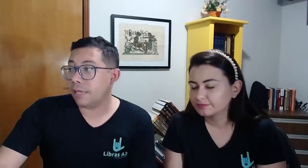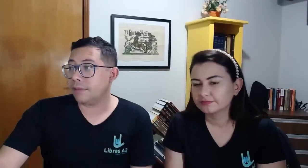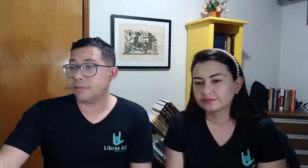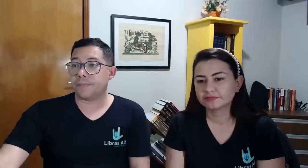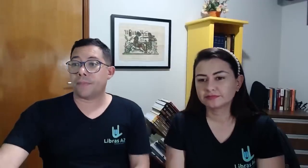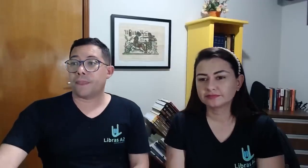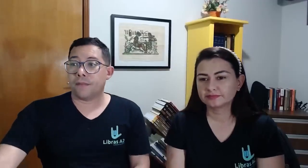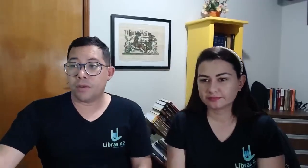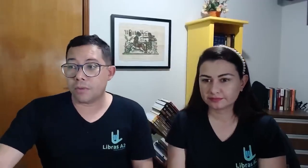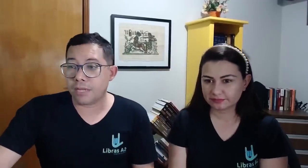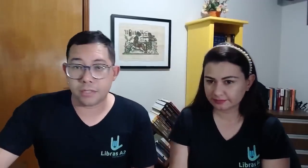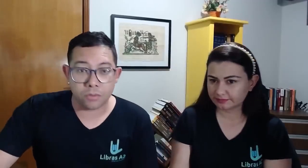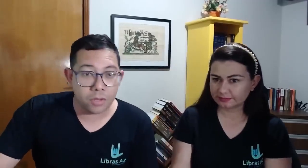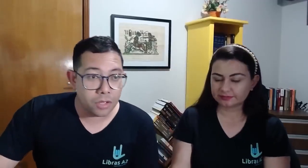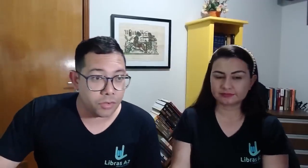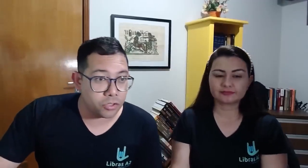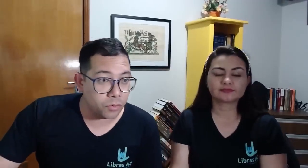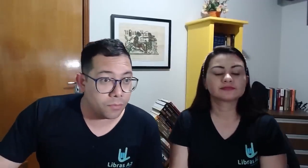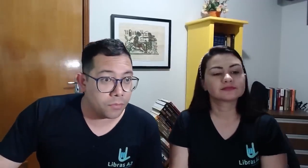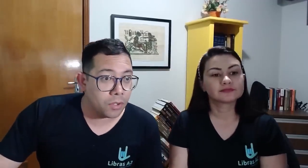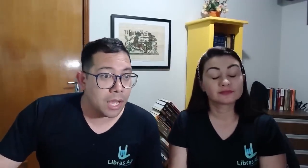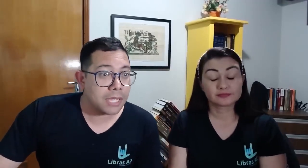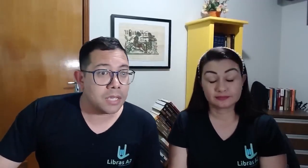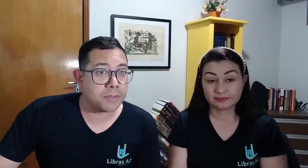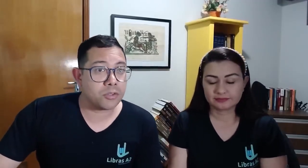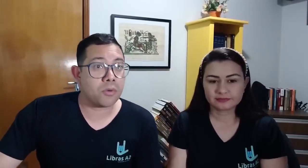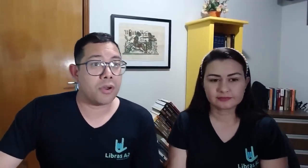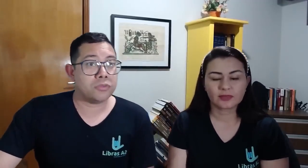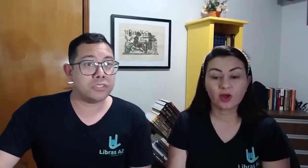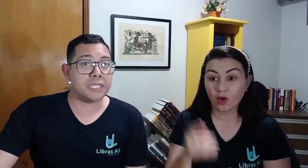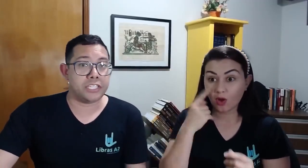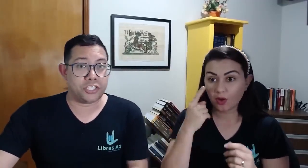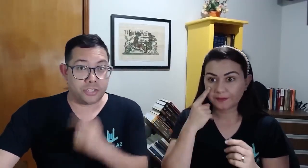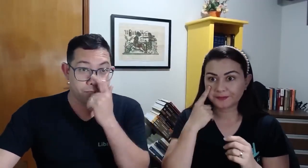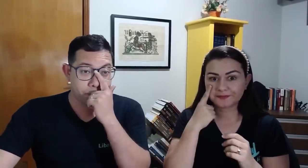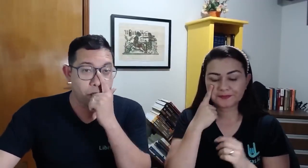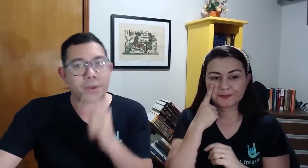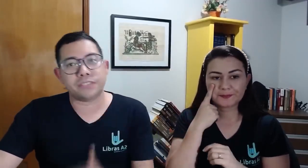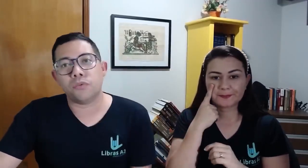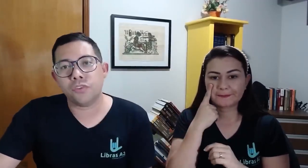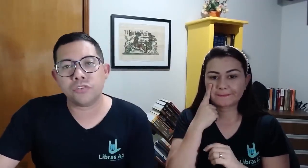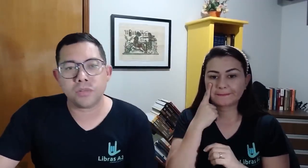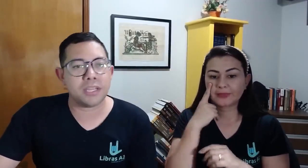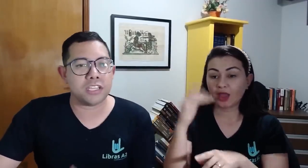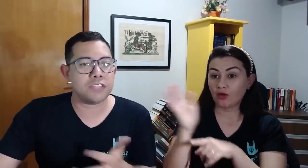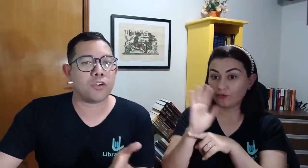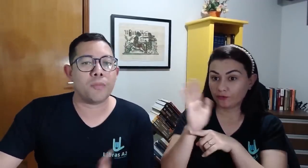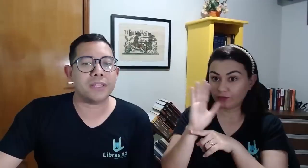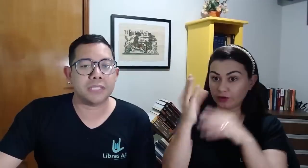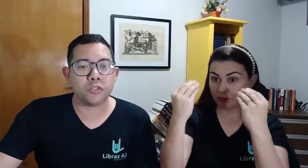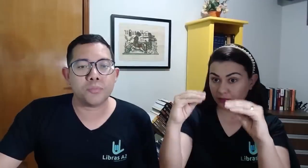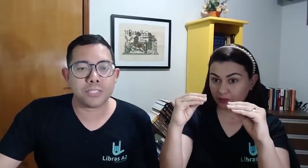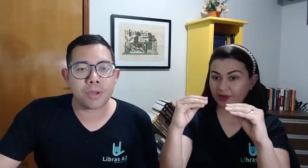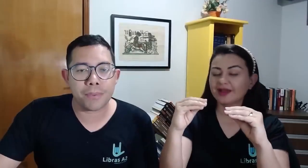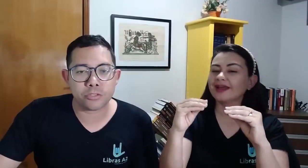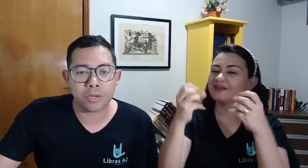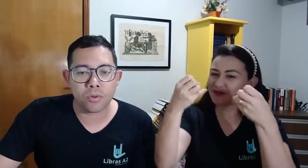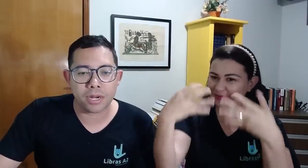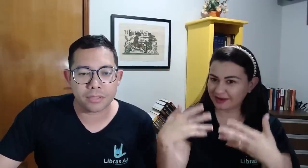Beleza. Vamos lá, então. Fechou. Aqui, pessoal, ó, é o seguinte. Vou passar o vídeo, né? E a gente vai comentando em um passo a passo agora,